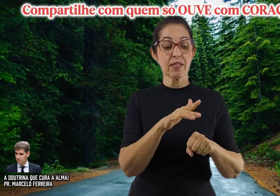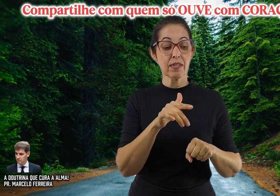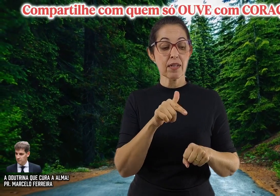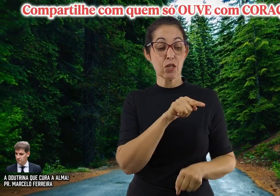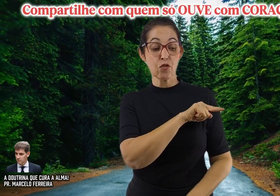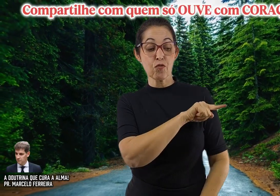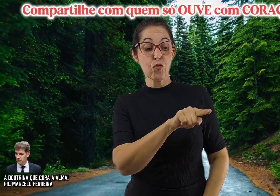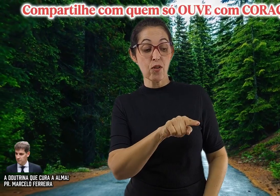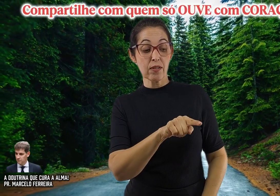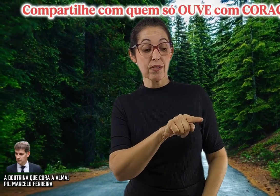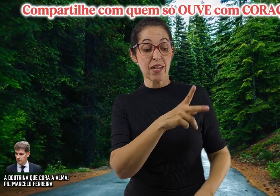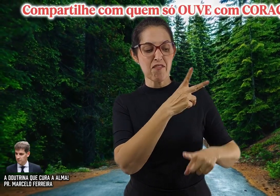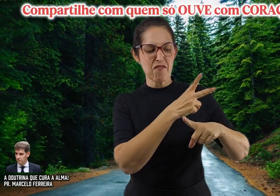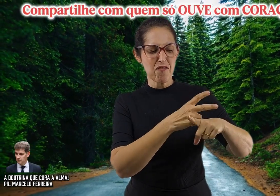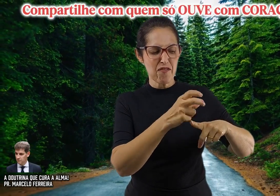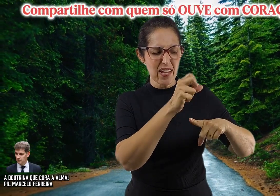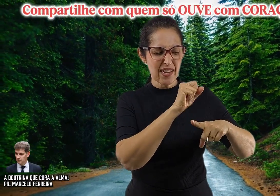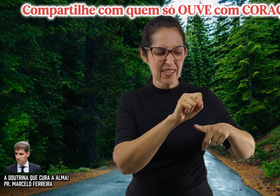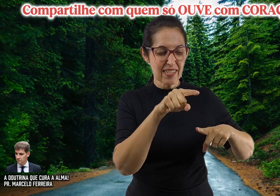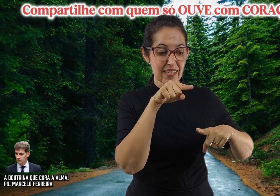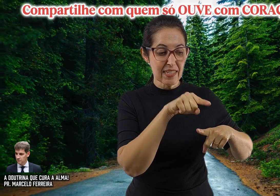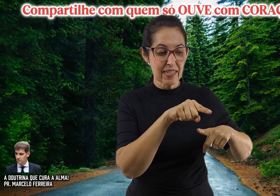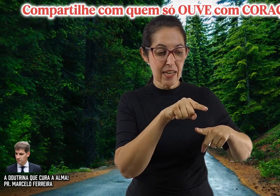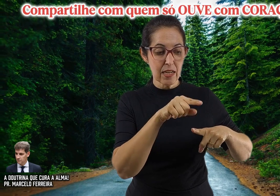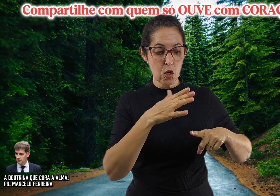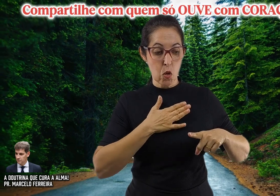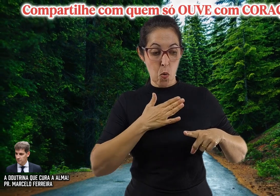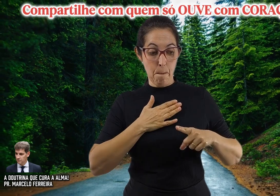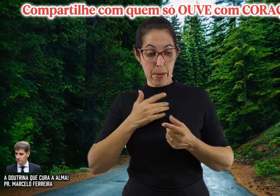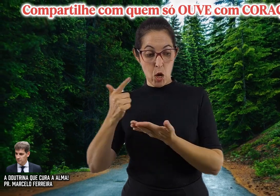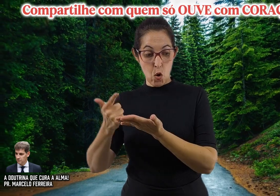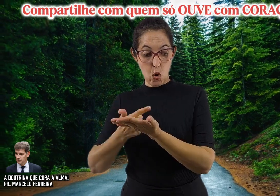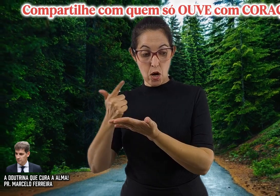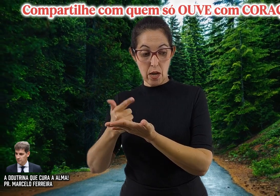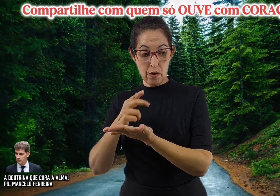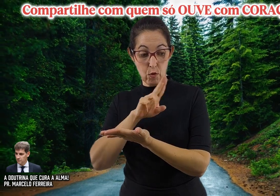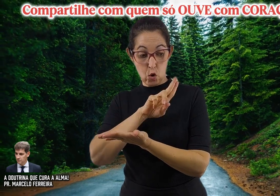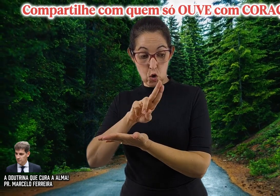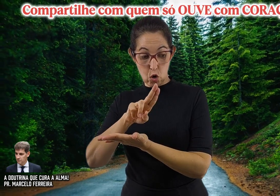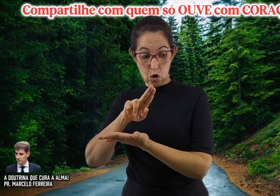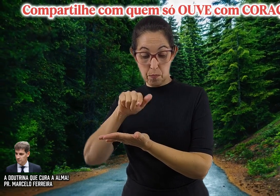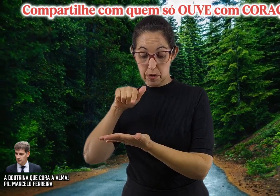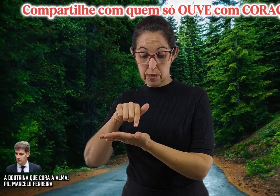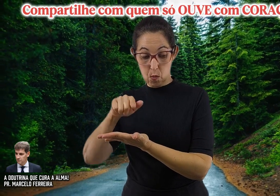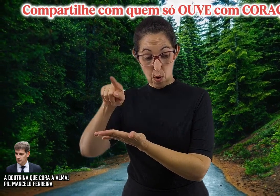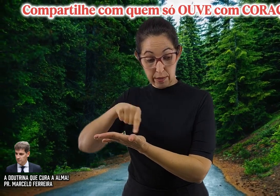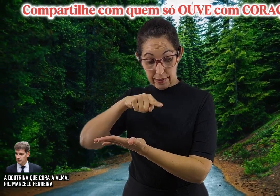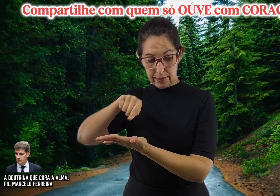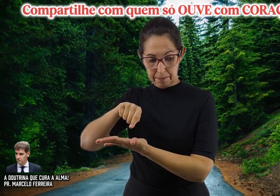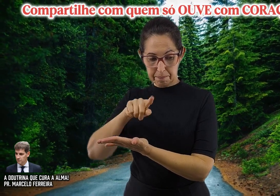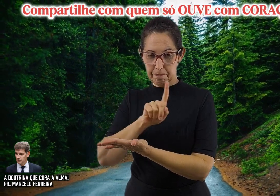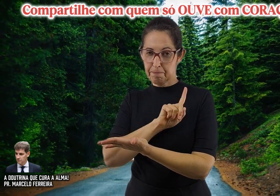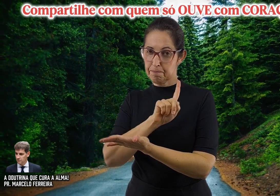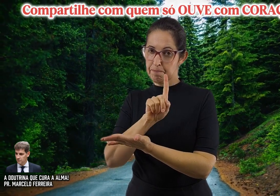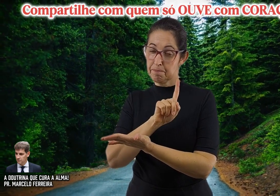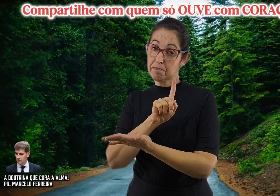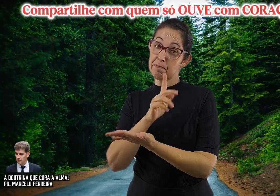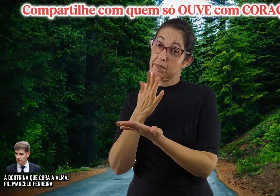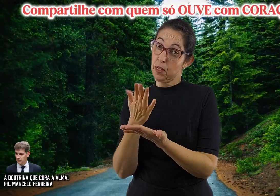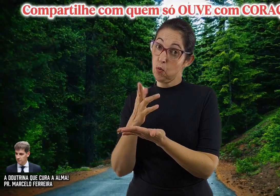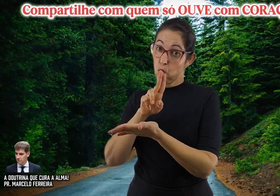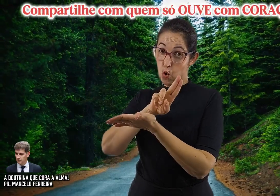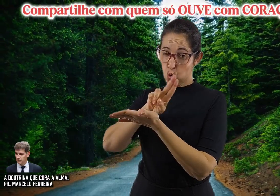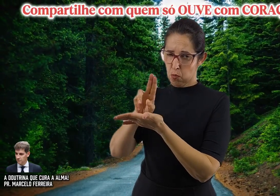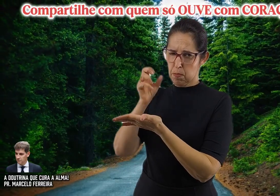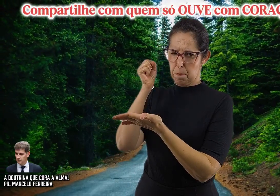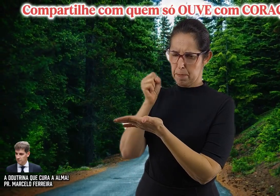não riscarei o seu nome do livro da vida. Então o nome pode ser